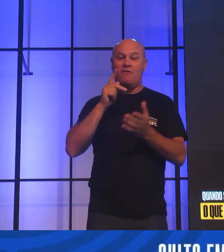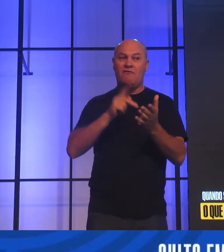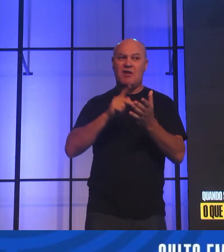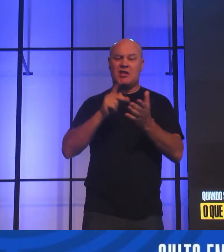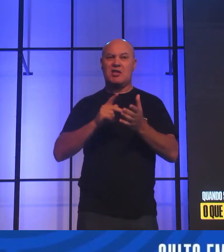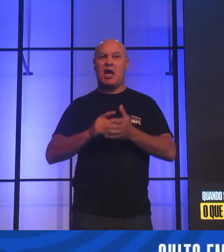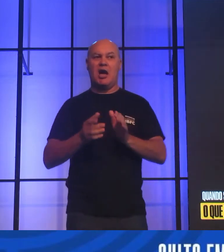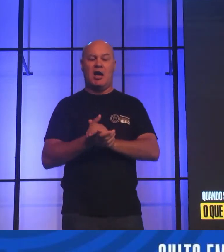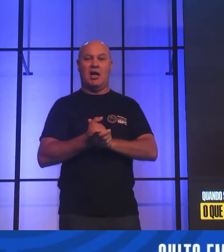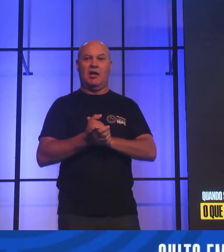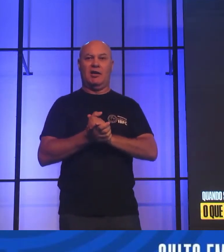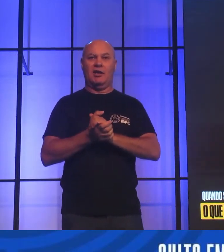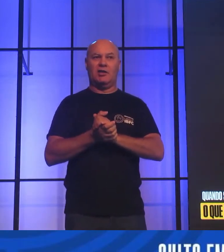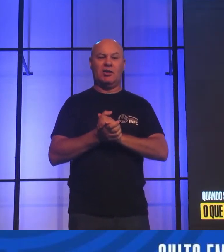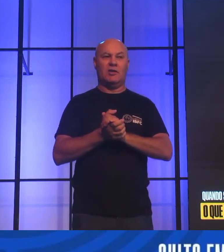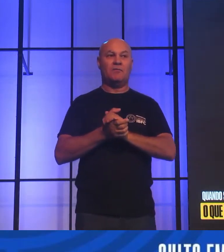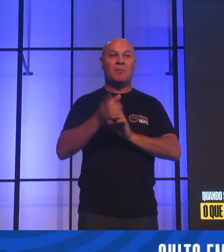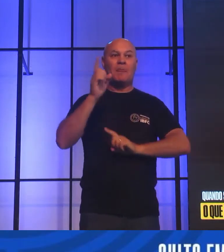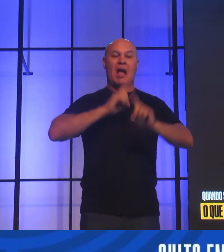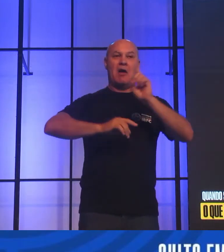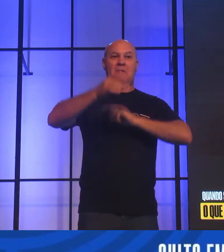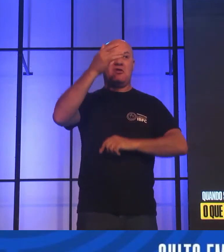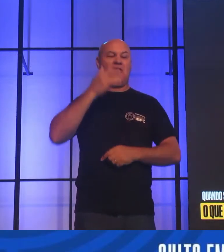as pessoas fazem comigo.